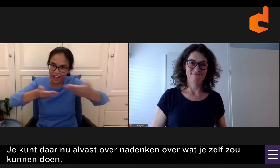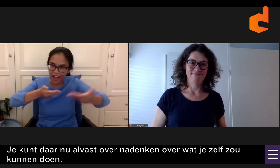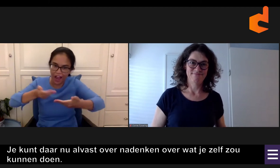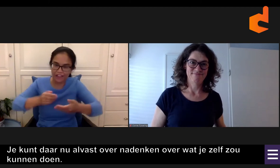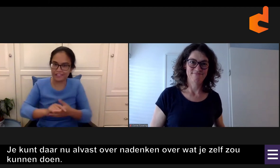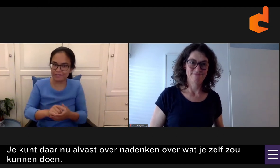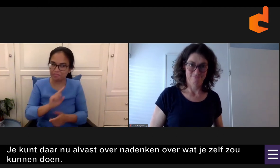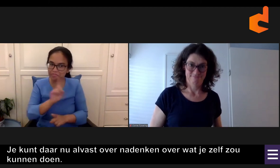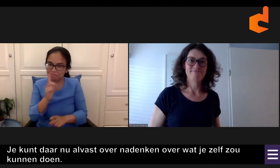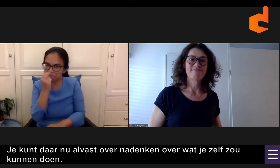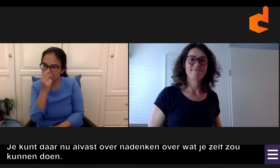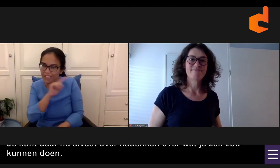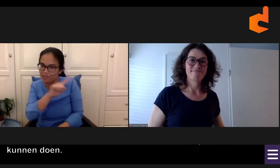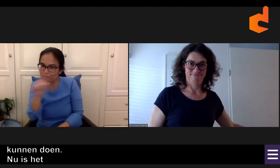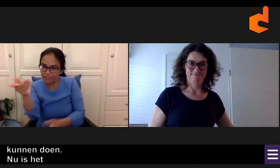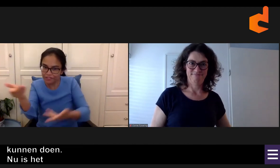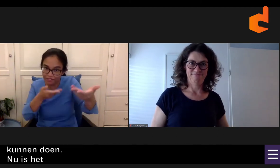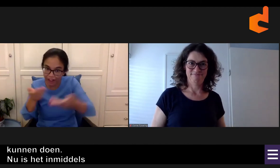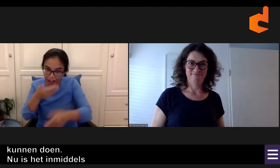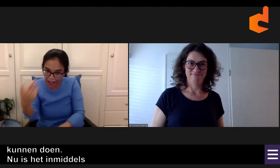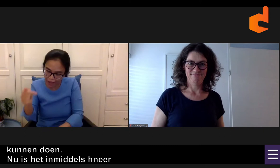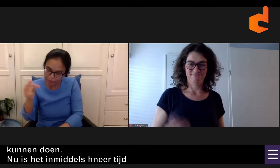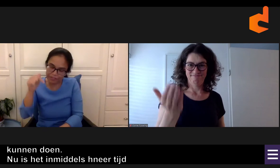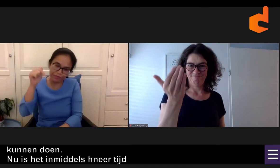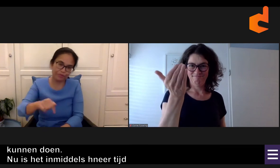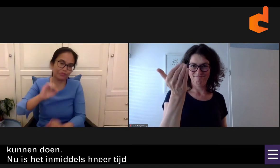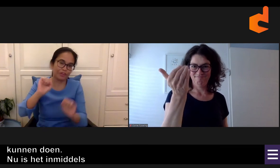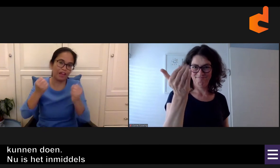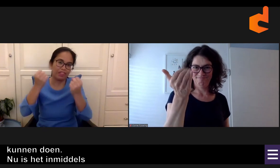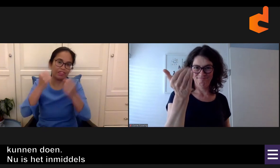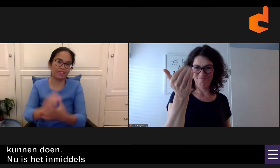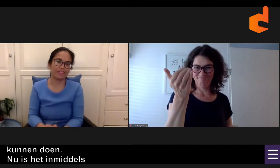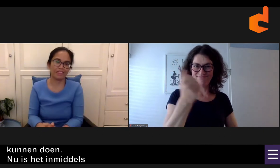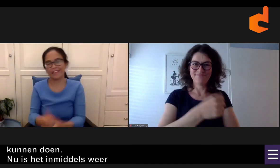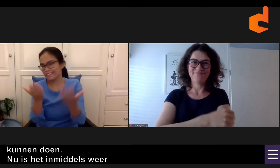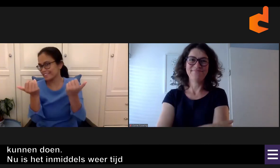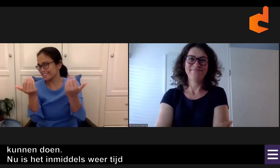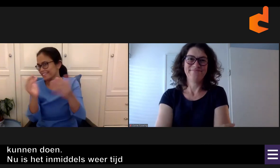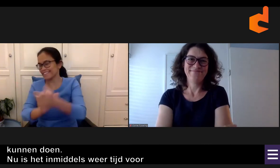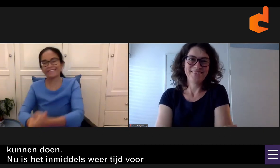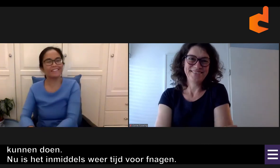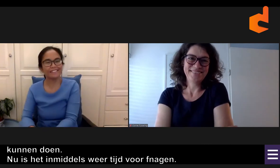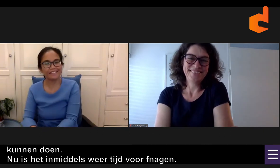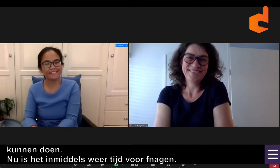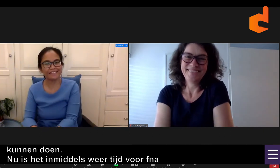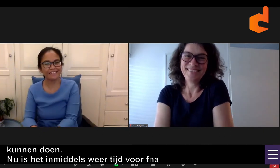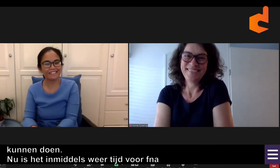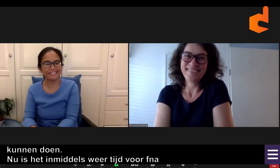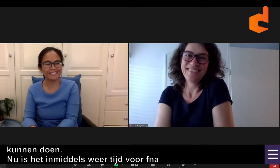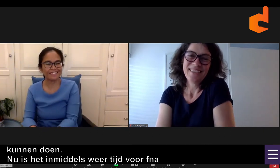Nu is het inmiddels weer tijd voor jullie vragen. Dus wij zijn heel benieuwd naar de vraag welke vraag jullie hebben. En zodra je die hebt,